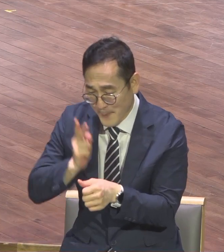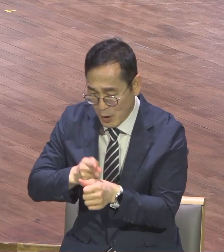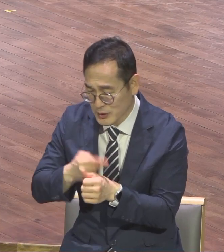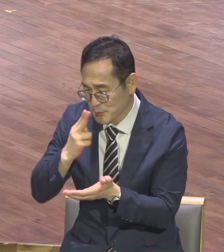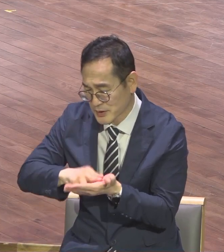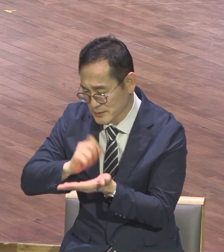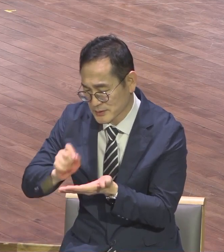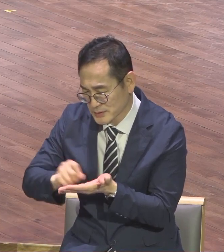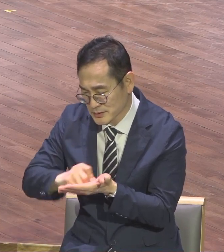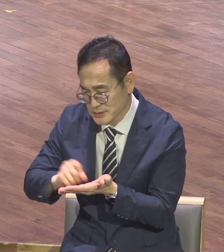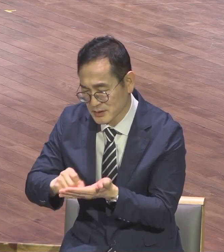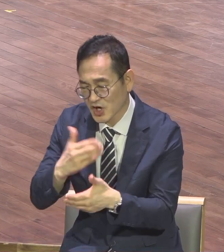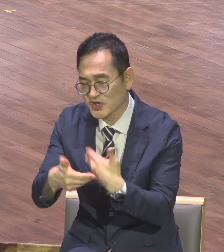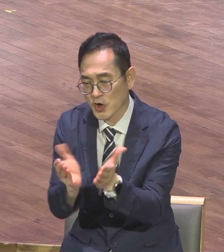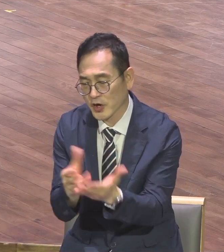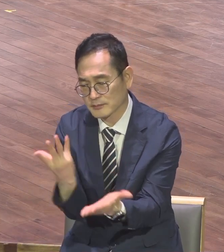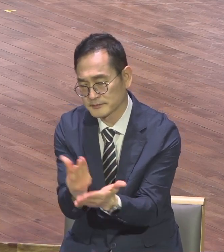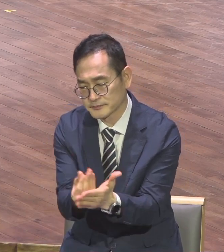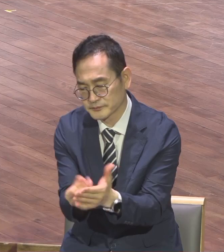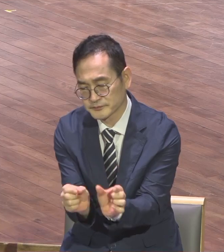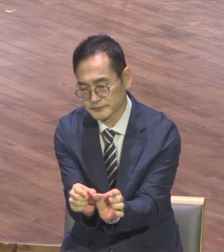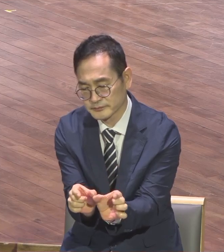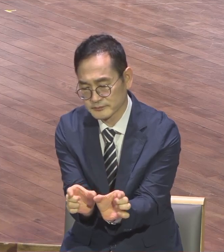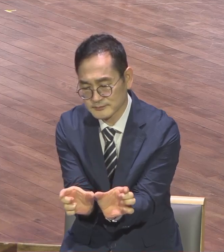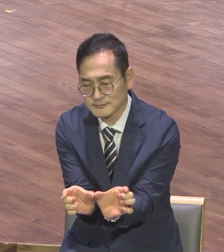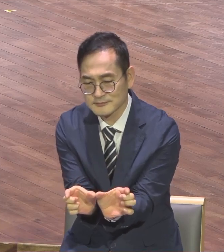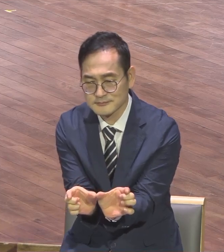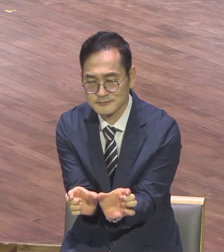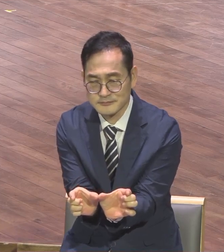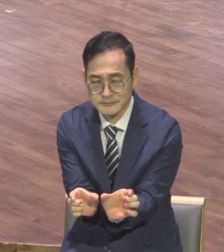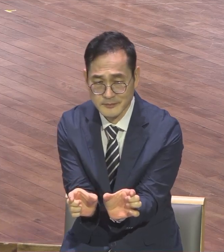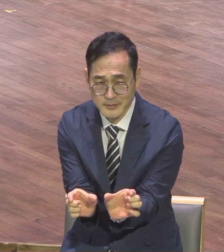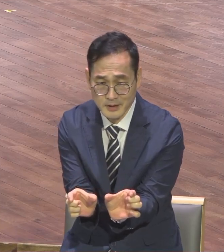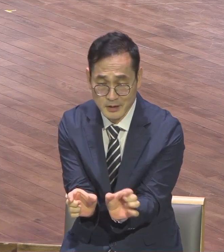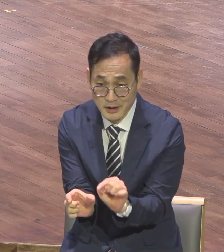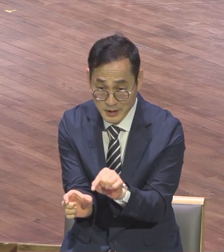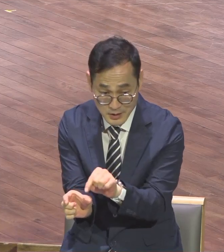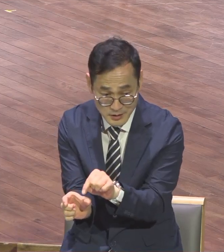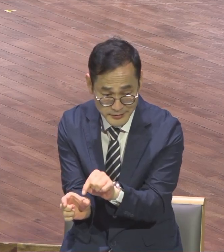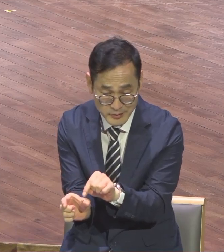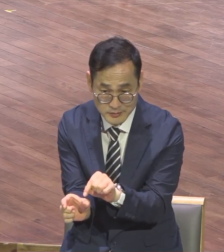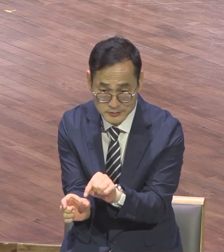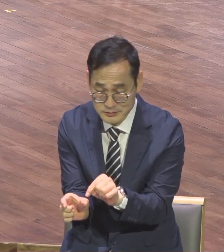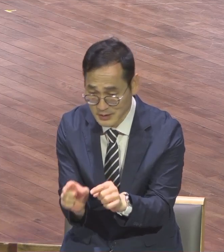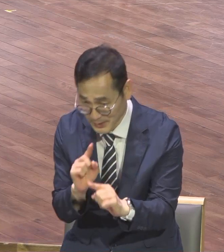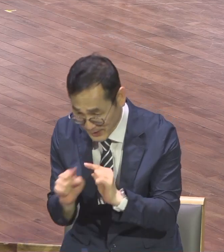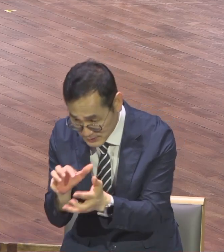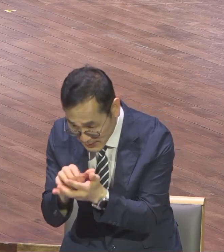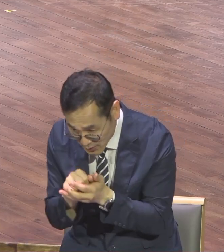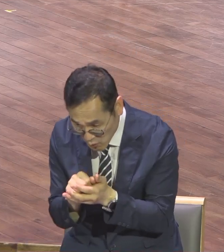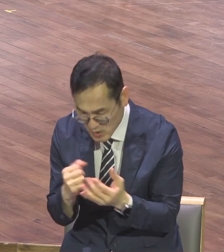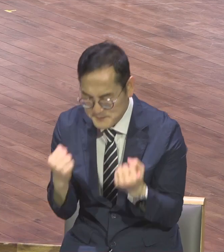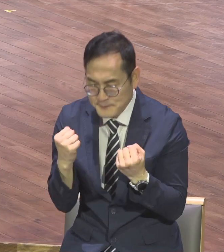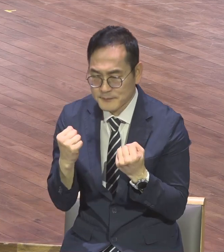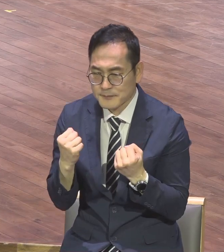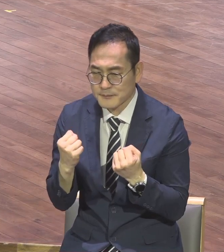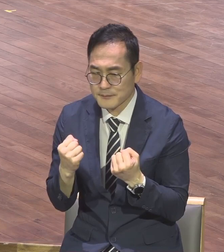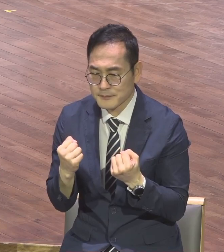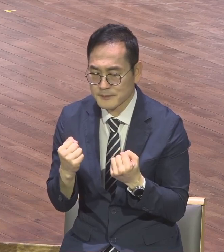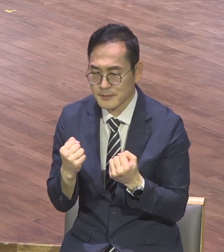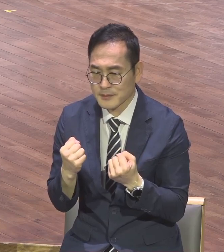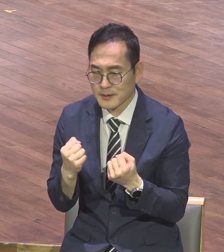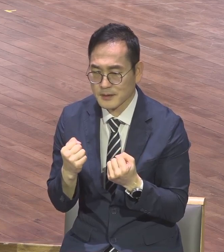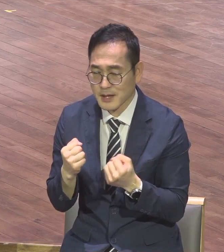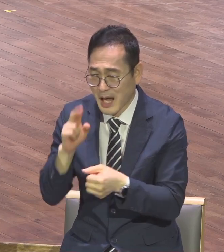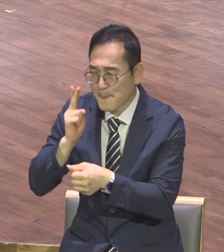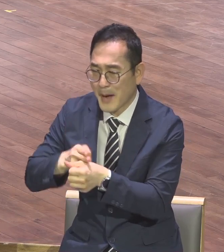말씀이죠. 우리가 하나님의 뜻과 계획에 맞는 복음적 신앙 사울 수 있도록 영적 양육